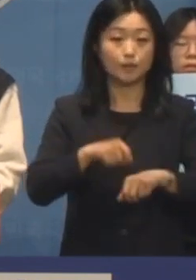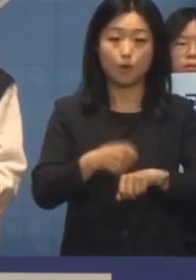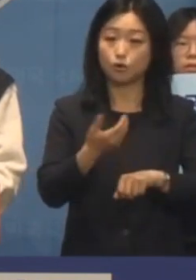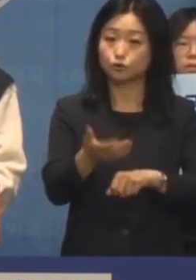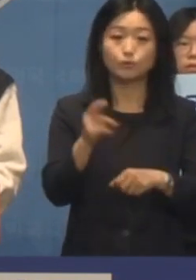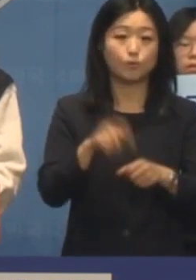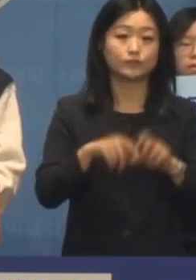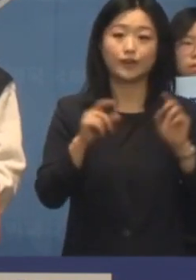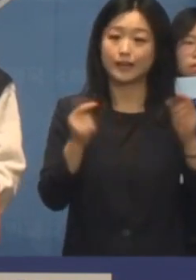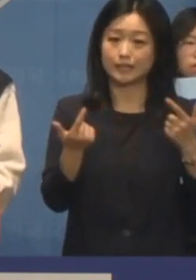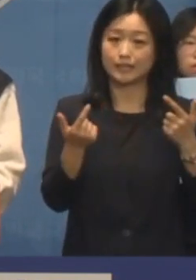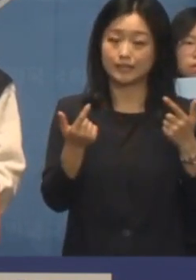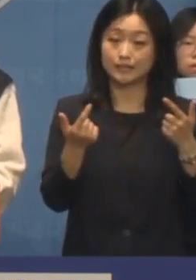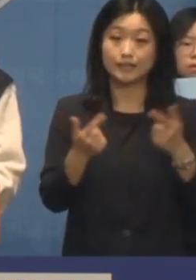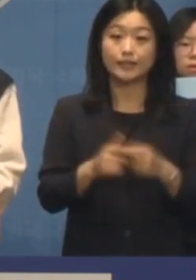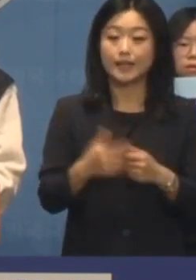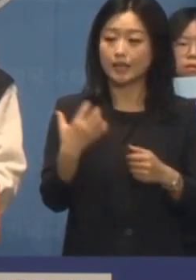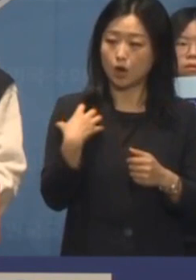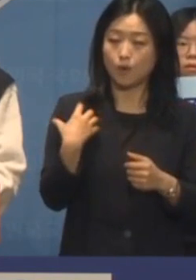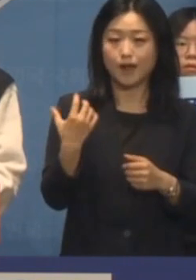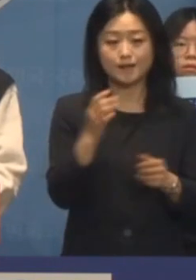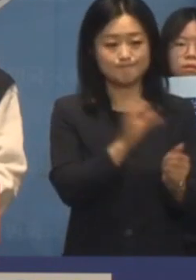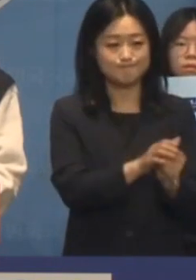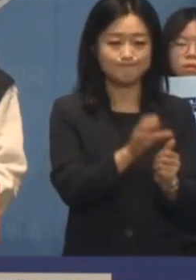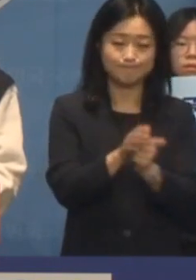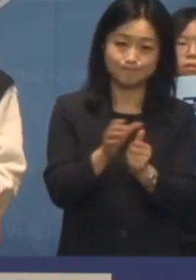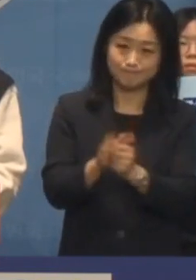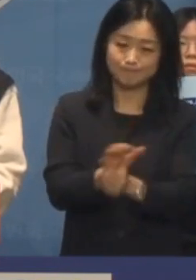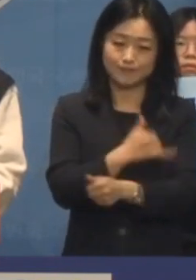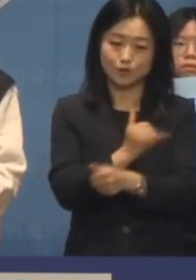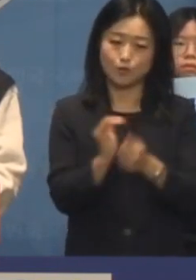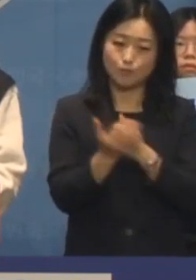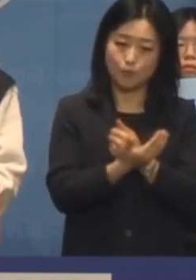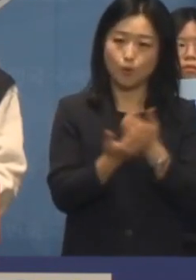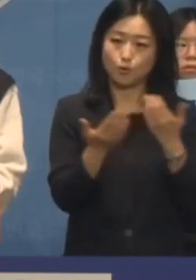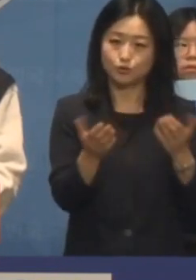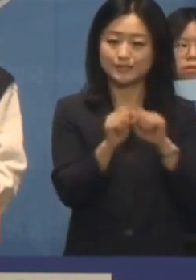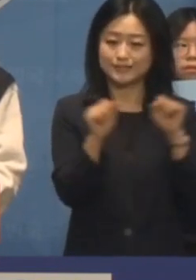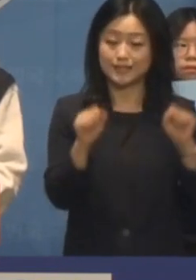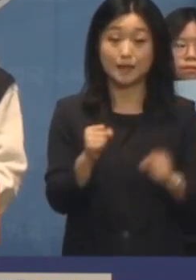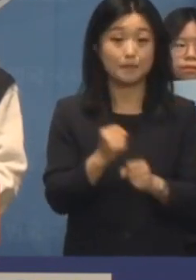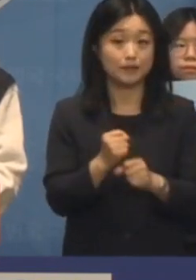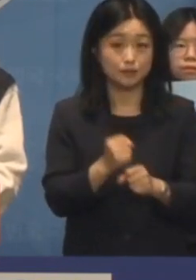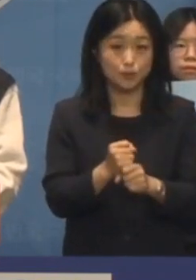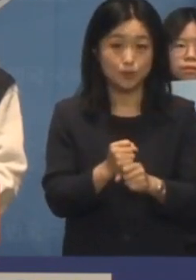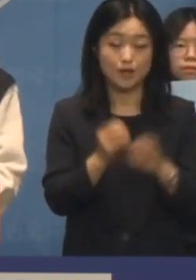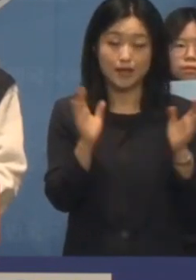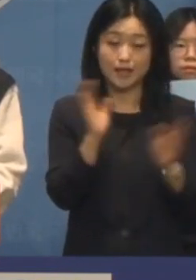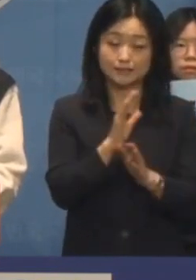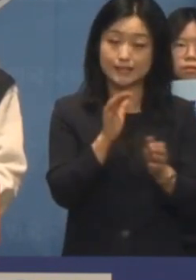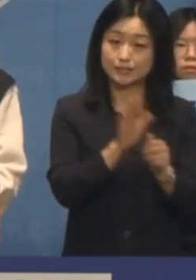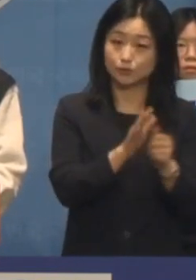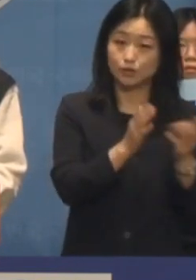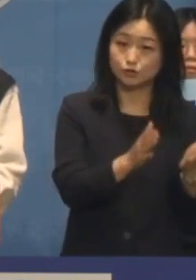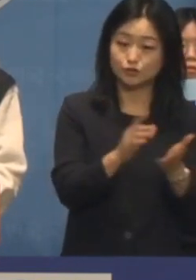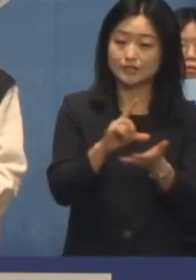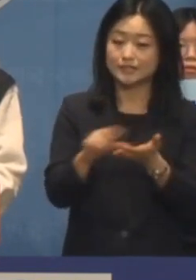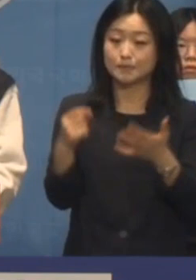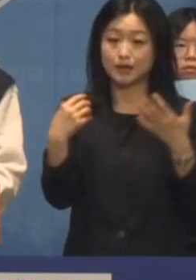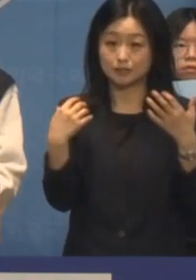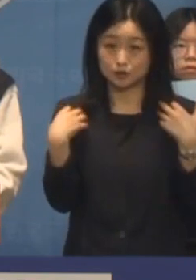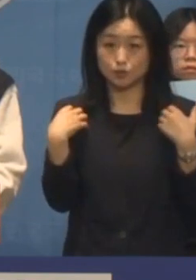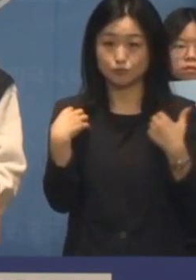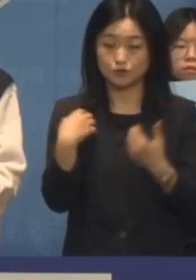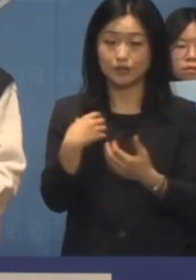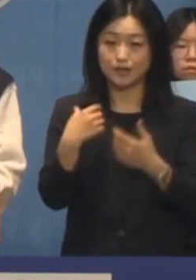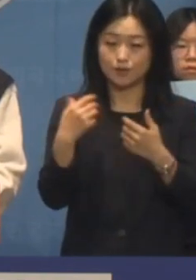목적으로 하는 것이 아닌 다양한 역할을 수행하는 인권 옹호기구와 체계를 규정하며 학생 지원을 위한 지자체의 책임을 확실하게 규정하고